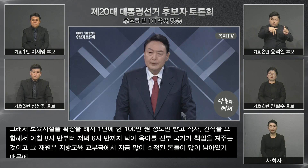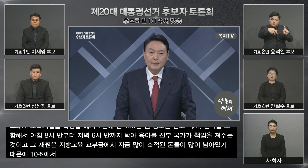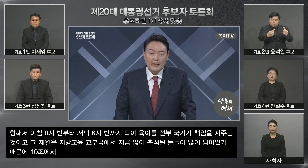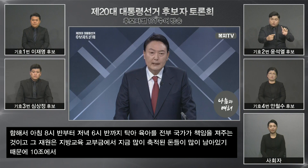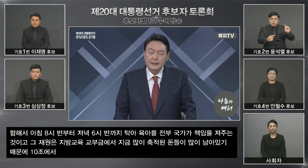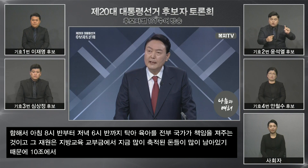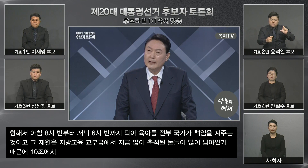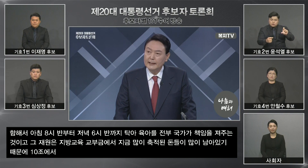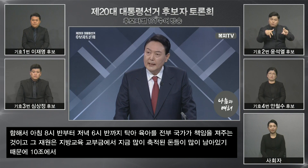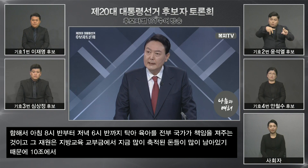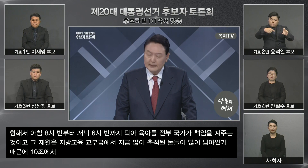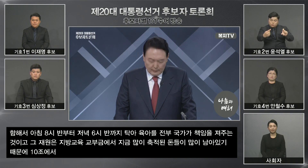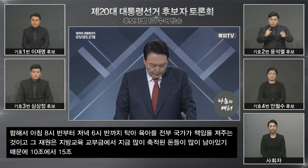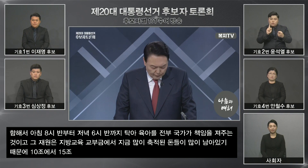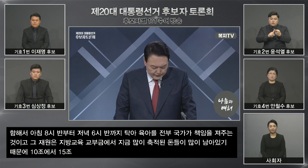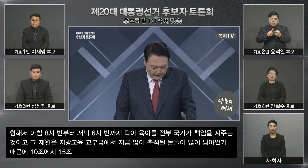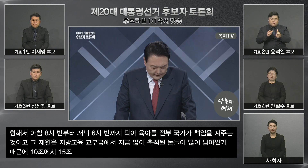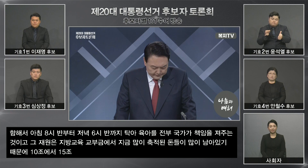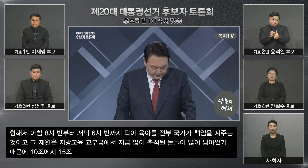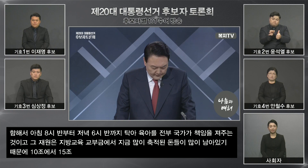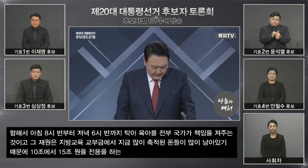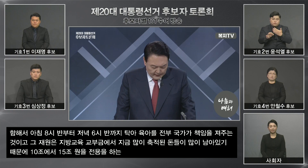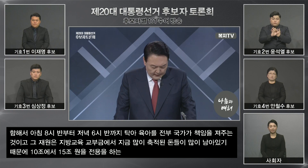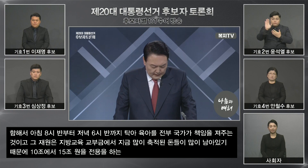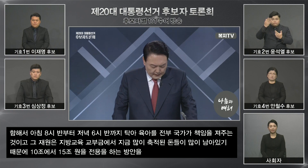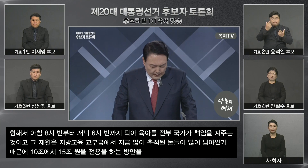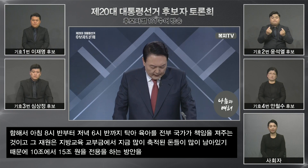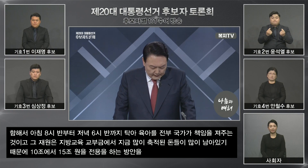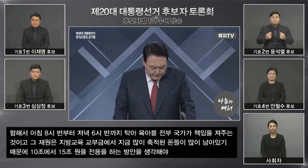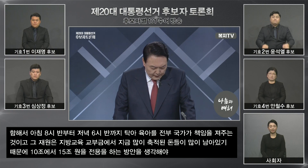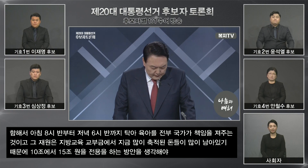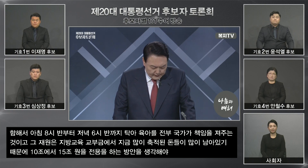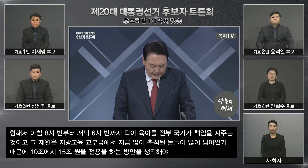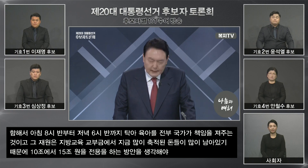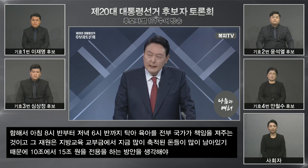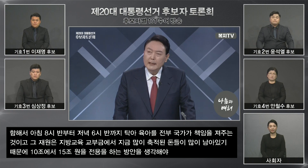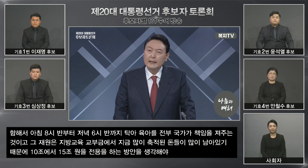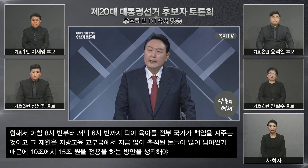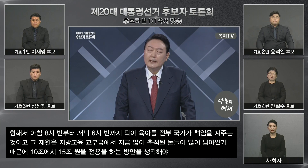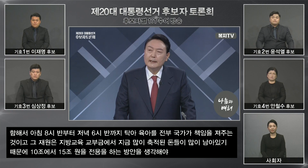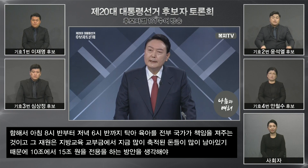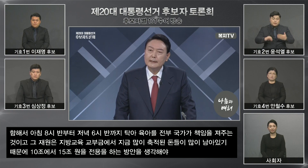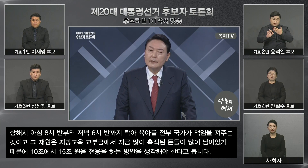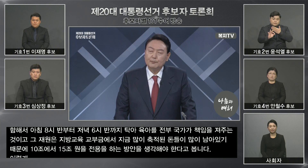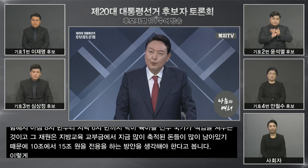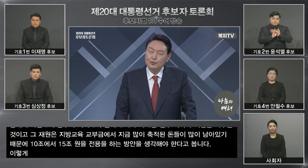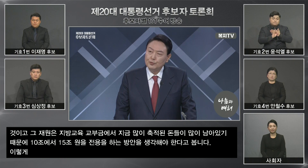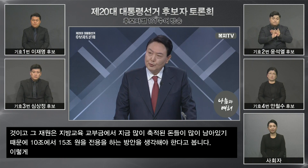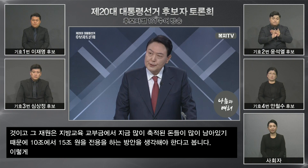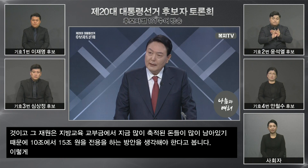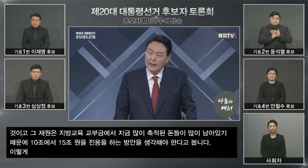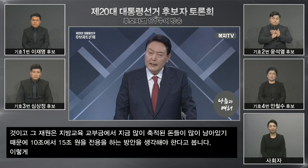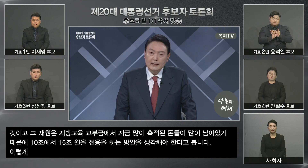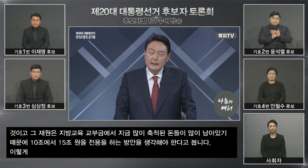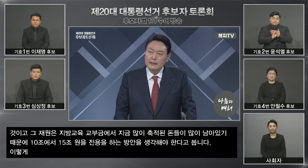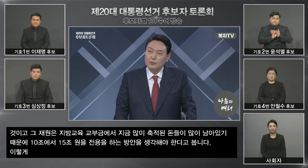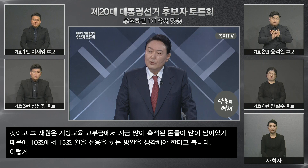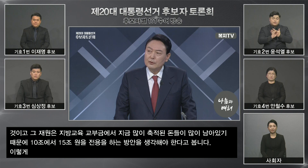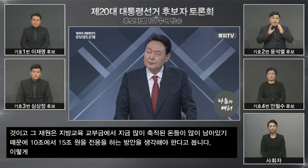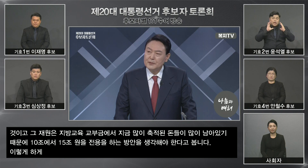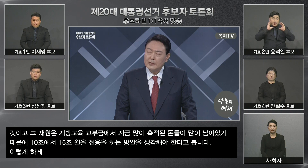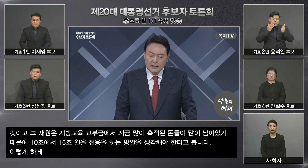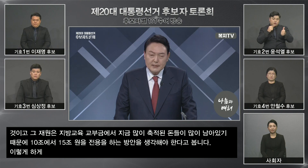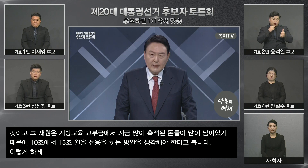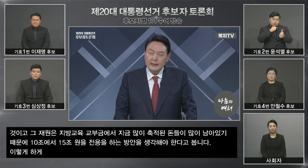좀 하는 방안을 생각을 해야 된다고 봅니다. 이렇게 하게 되면 그 보육 교사와